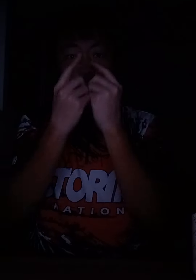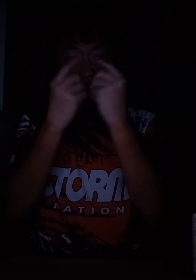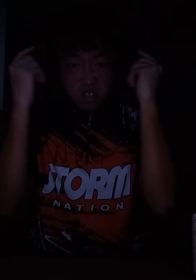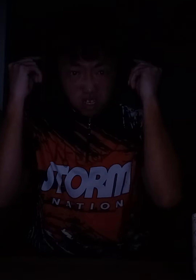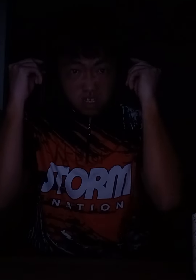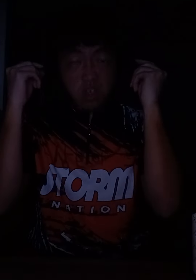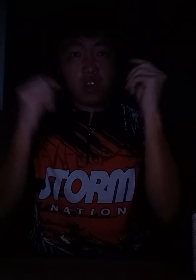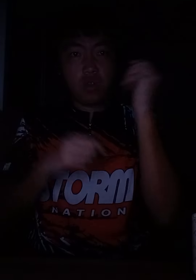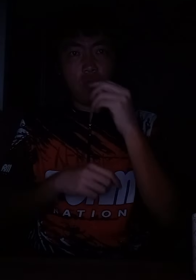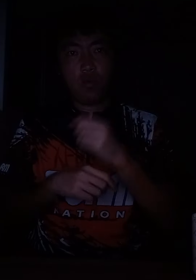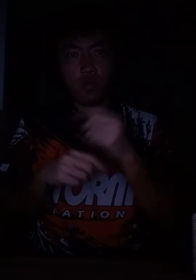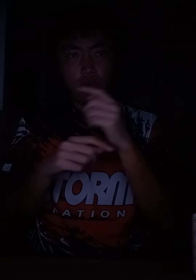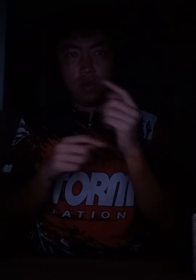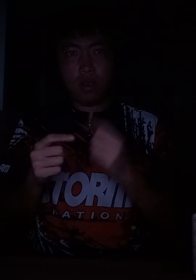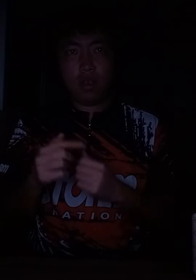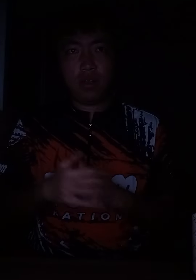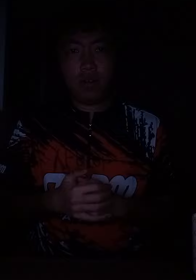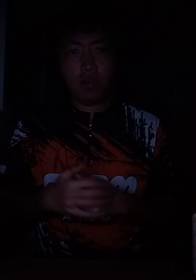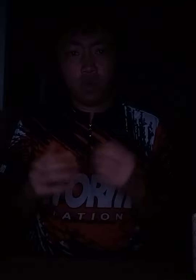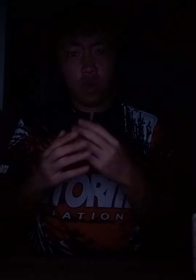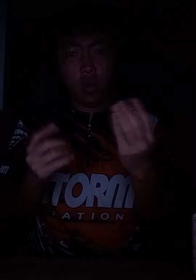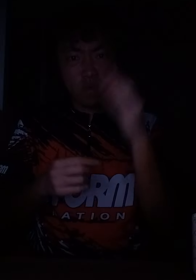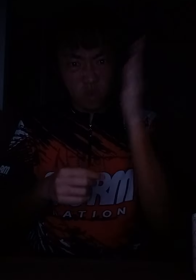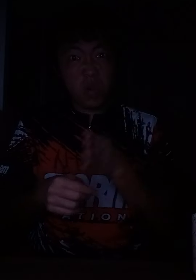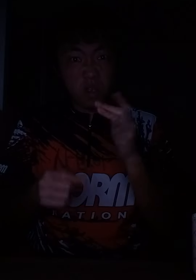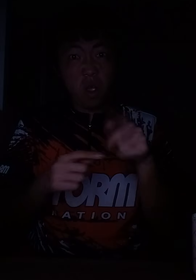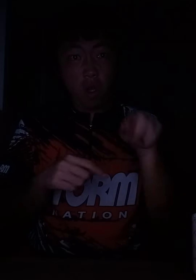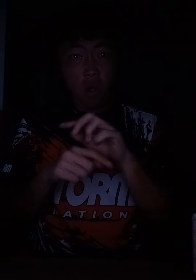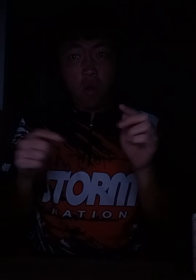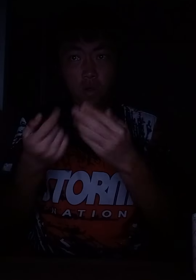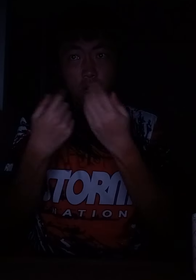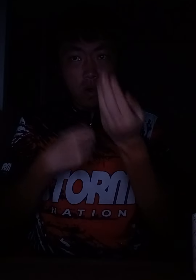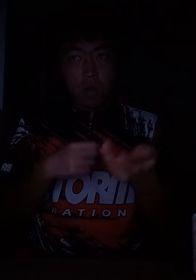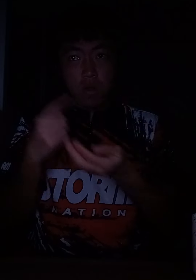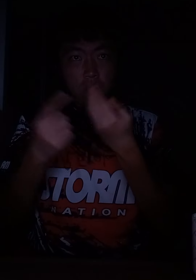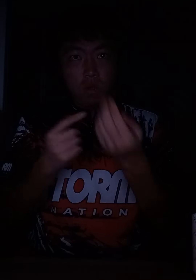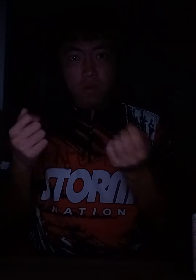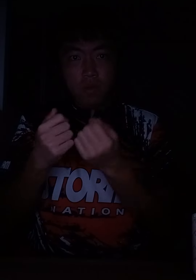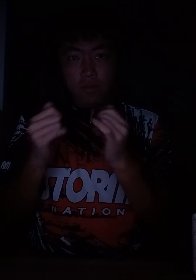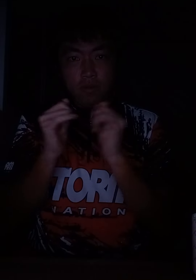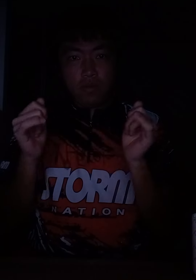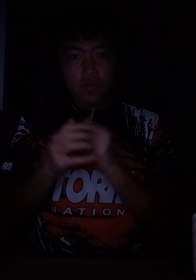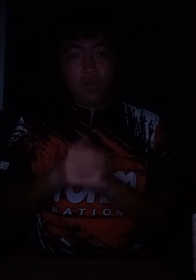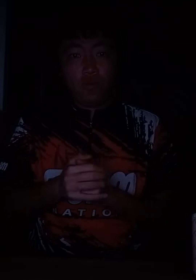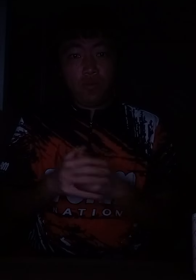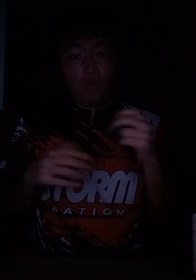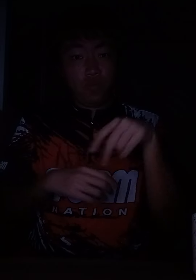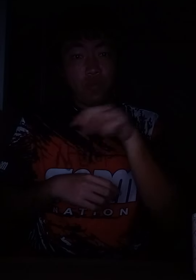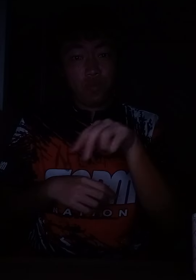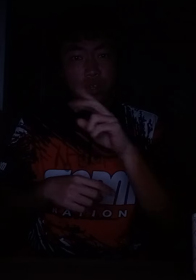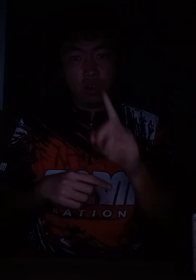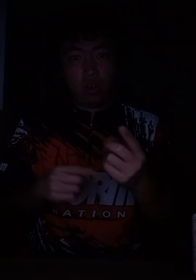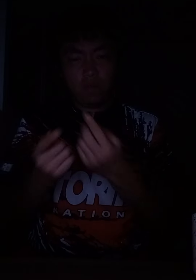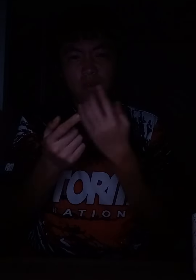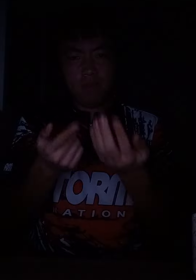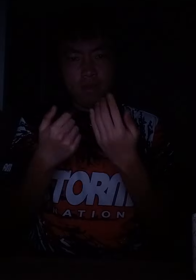않은 그 손님에게 서비스를 거부했다가 모욕을 당한 미국 스타벅스의 한 직원이 1억 원이 넘는 팁을 받게